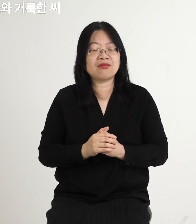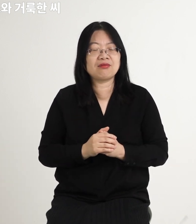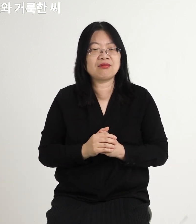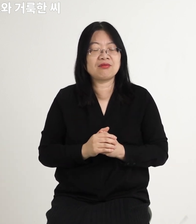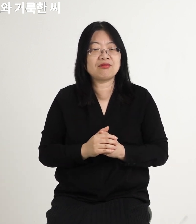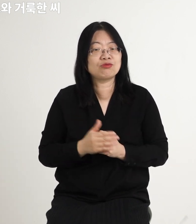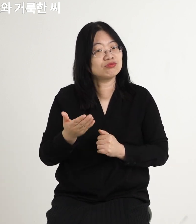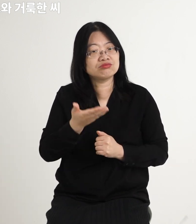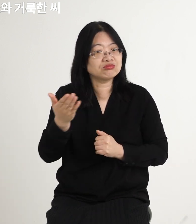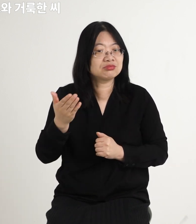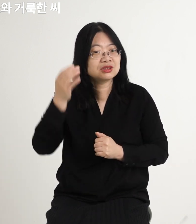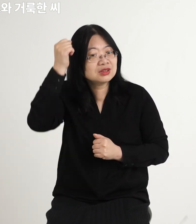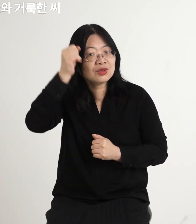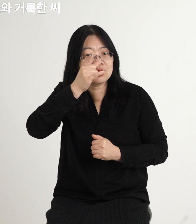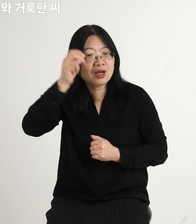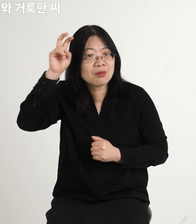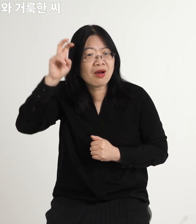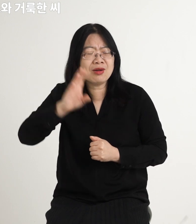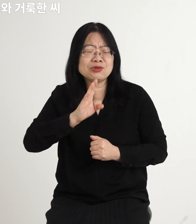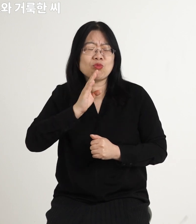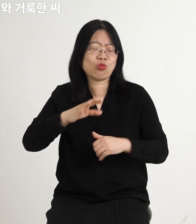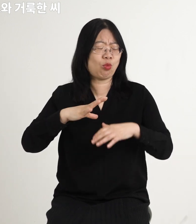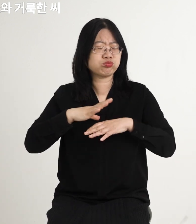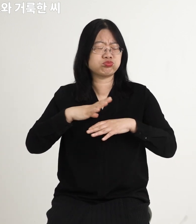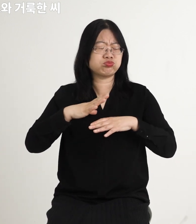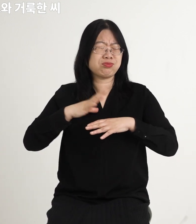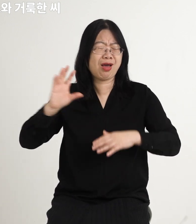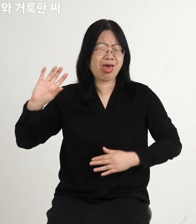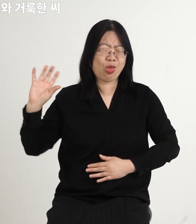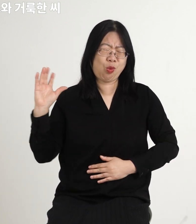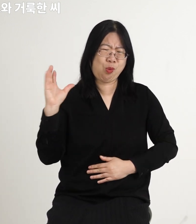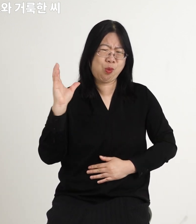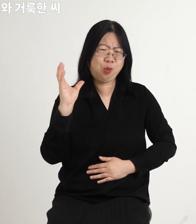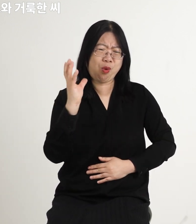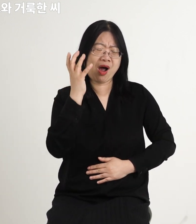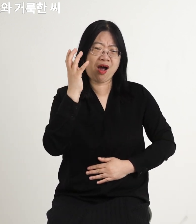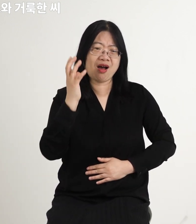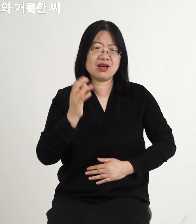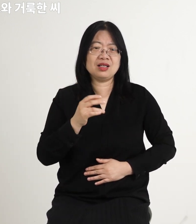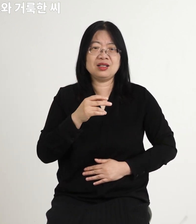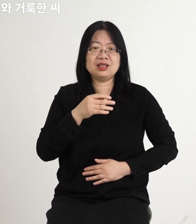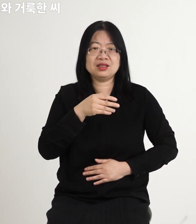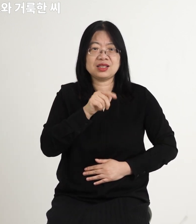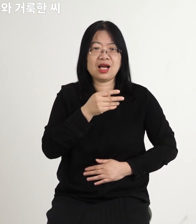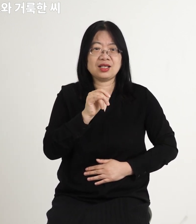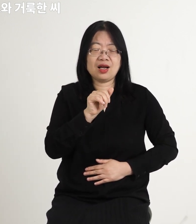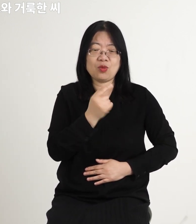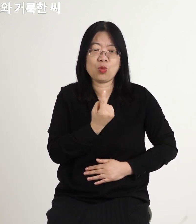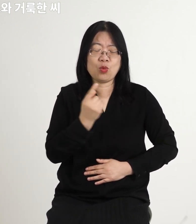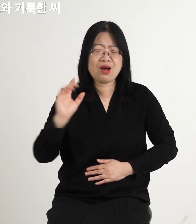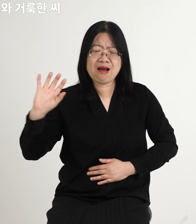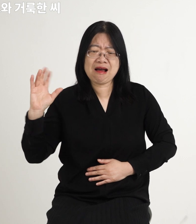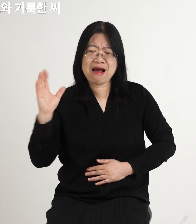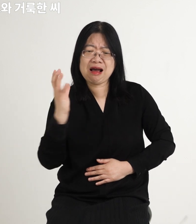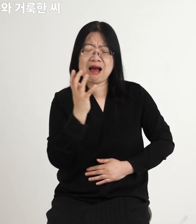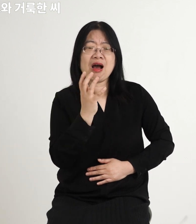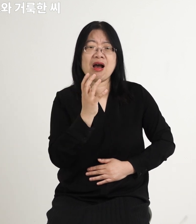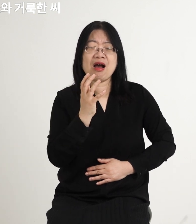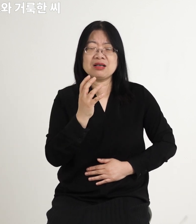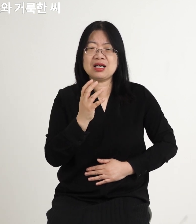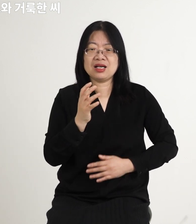겁니다. 그 아주 무서운 태풍이었어요. 그 사라오 태풍은 검색해 보면 나와요. 지금 하지